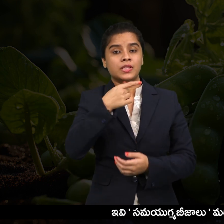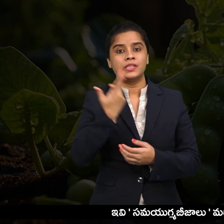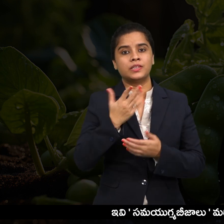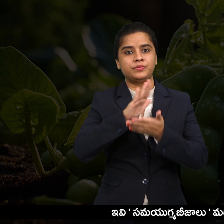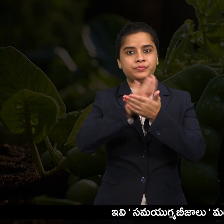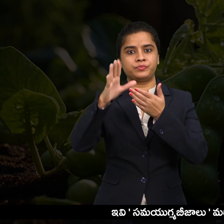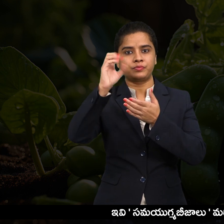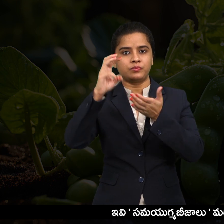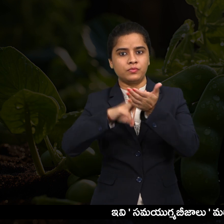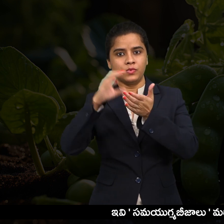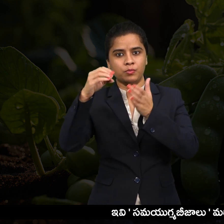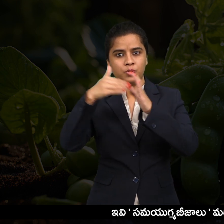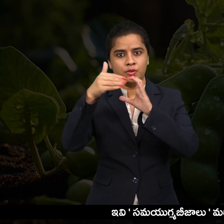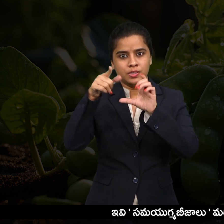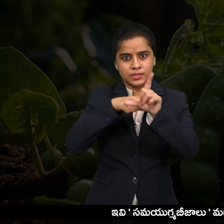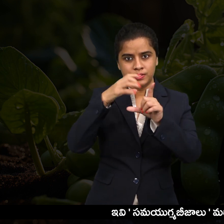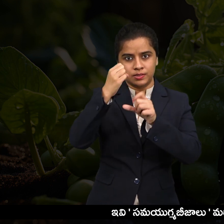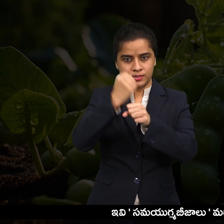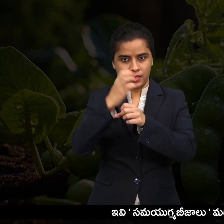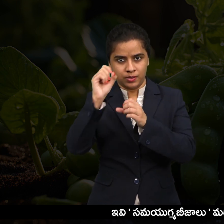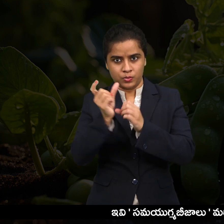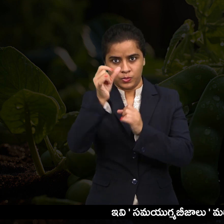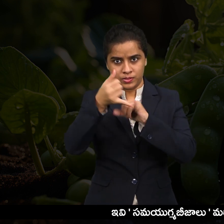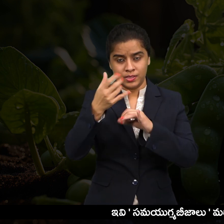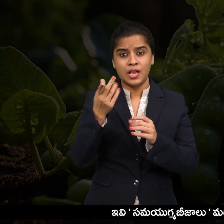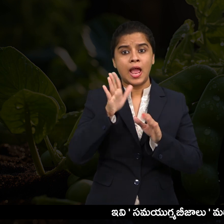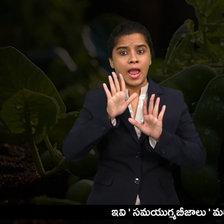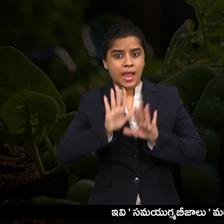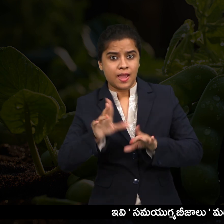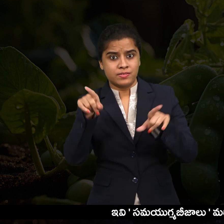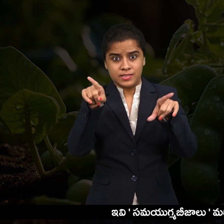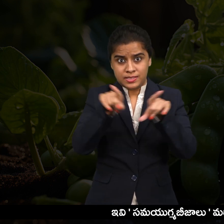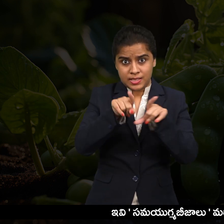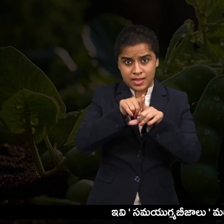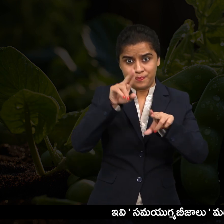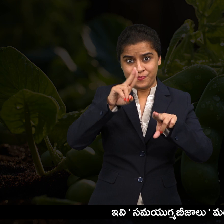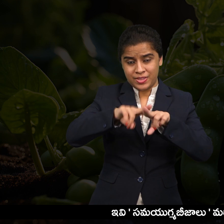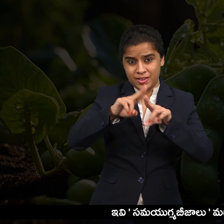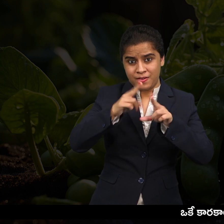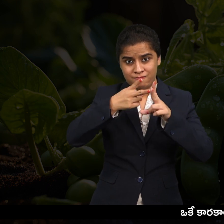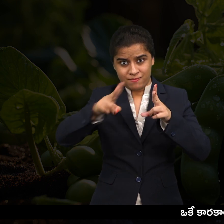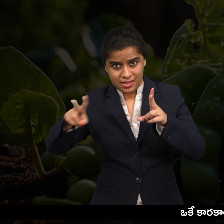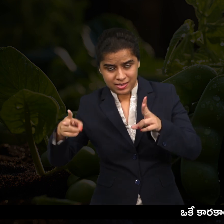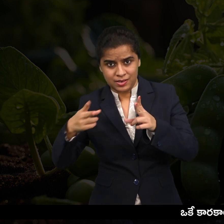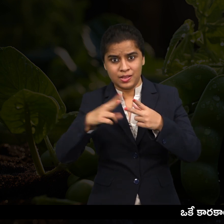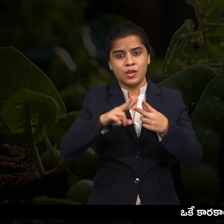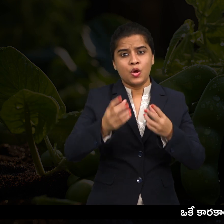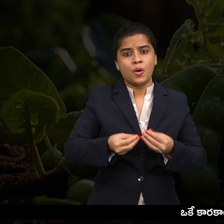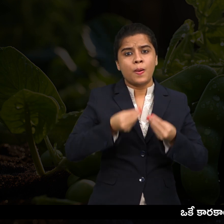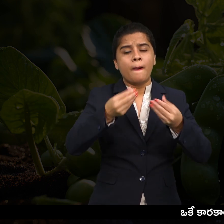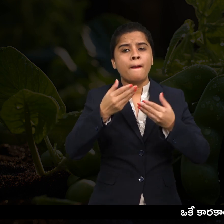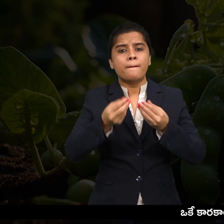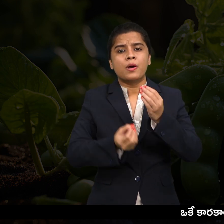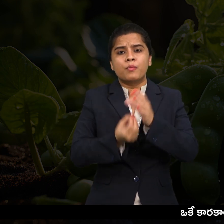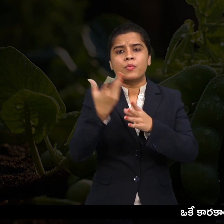ఇవి సమయుగ్మ బీజాలు మరియు YY అనే పాత్రను సూచించడానికి ఒకే కారకాలను